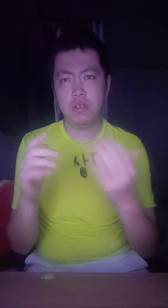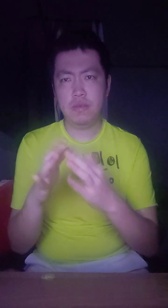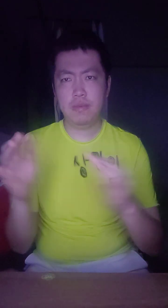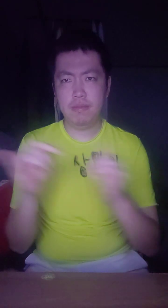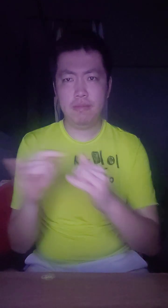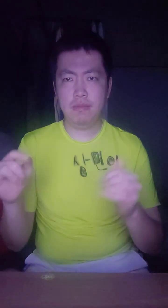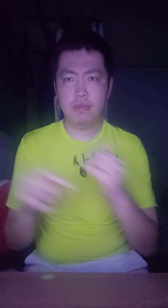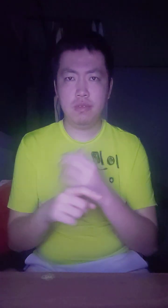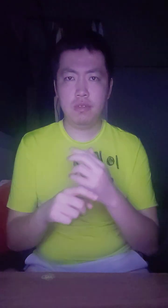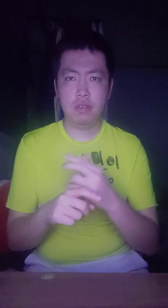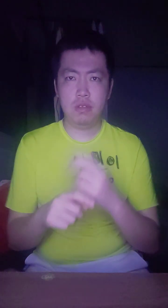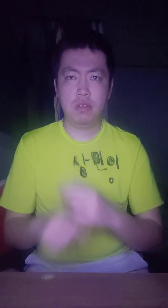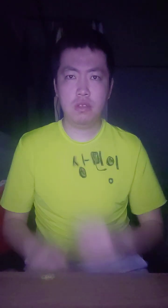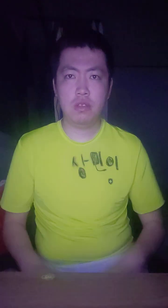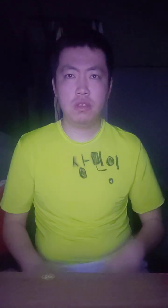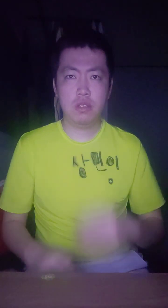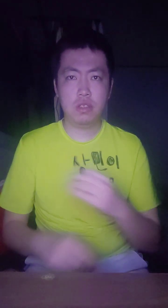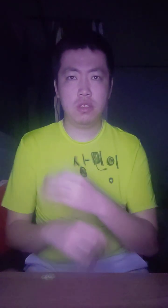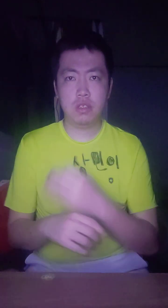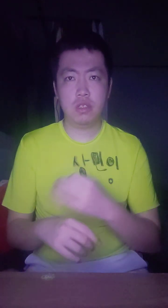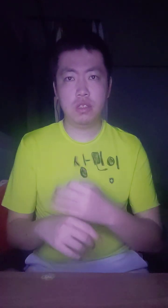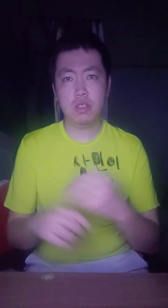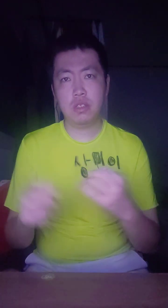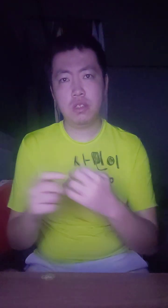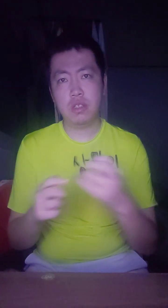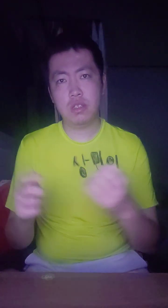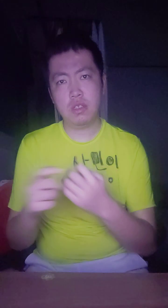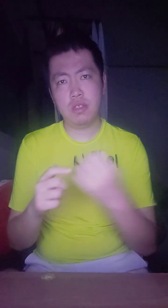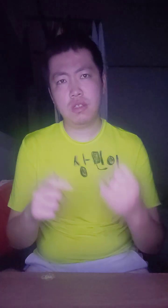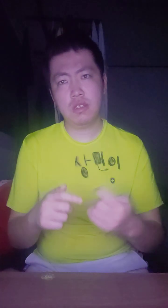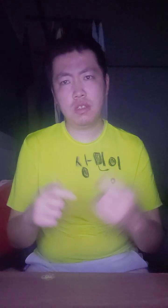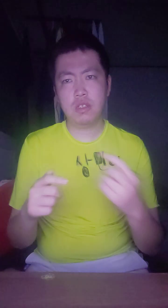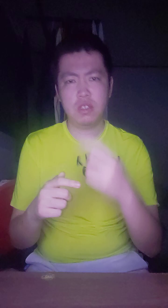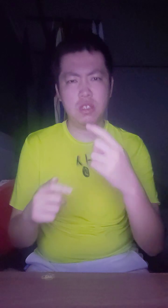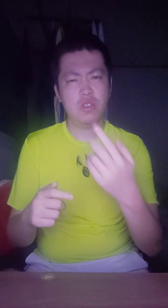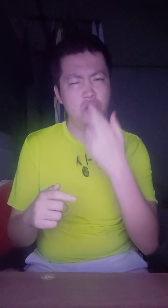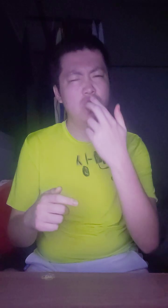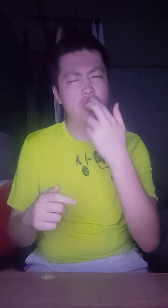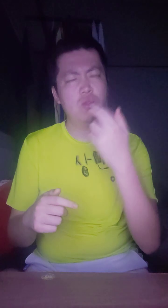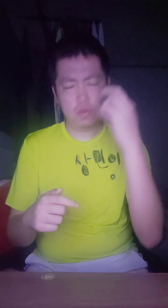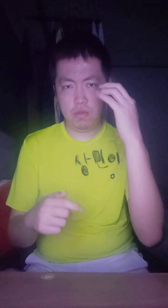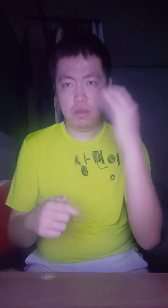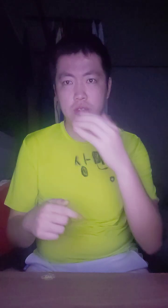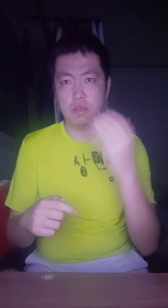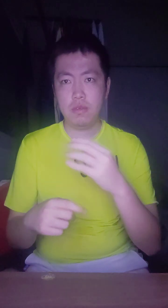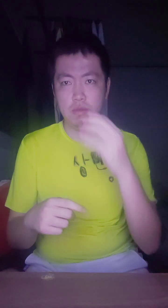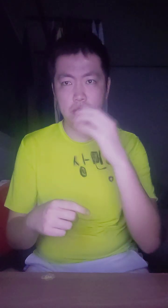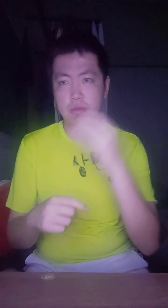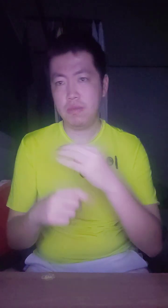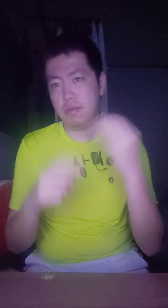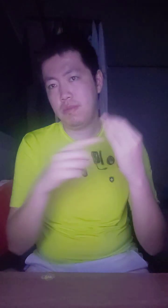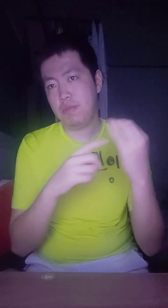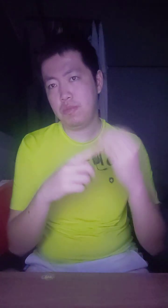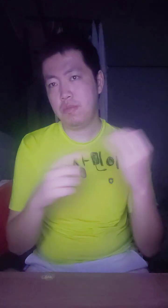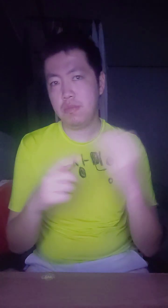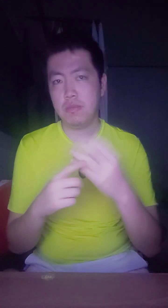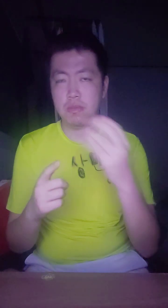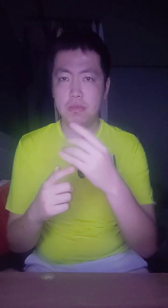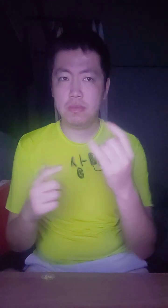사이였습니다. 경찰 조사에서 이들은 공개 채팅방에 술을 마시자며 만남을 제안하는 글을 올렸고 이를 보고 연락한